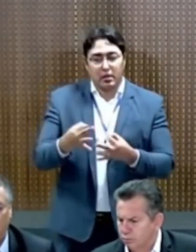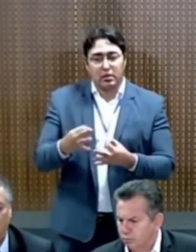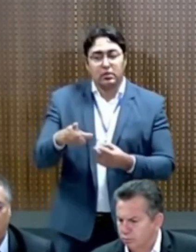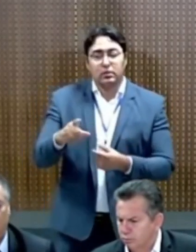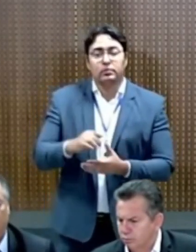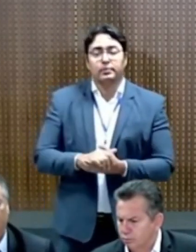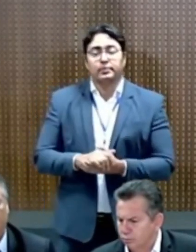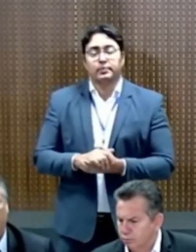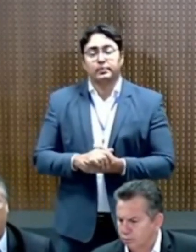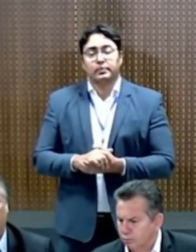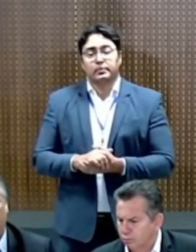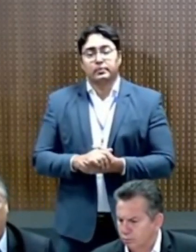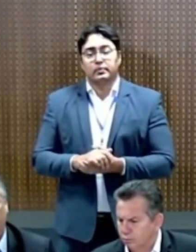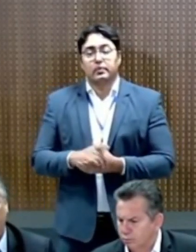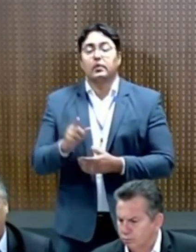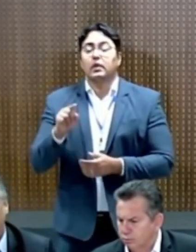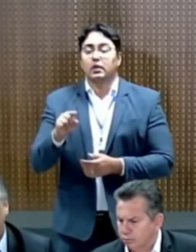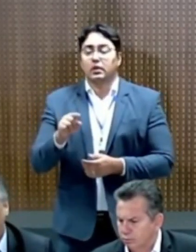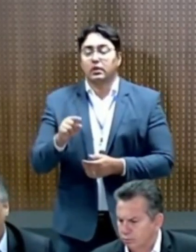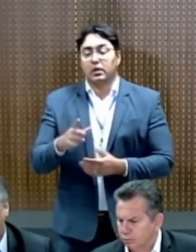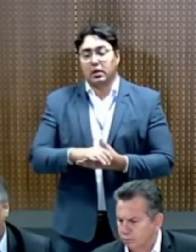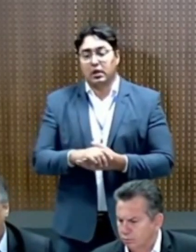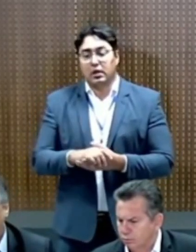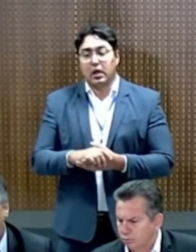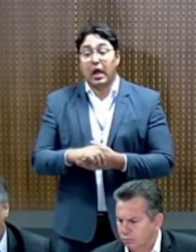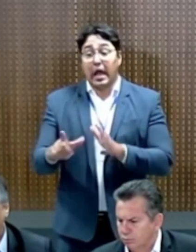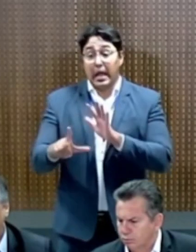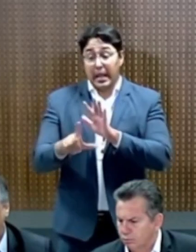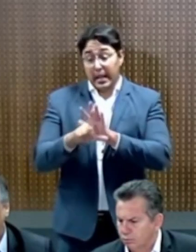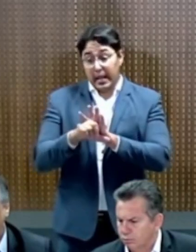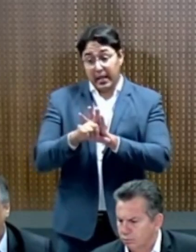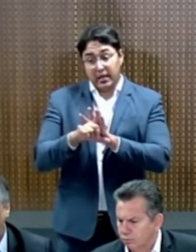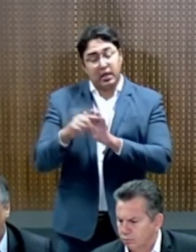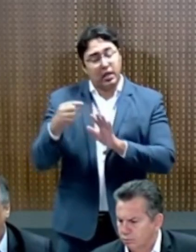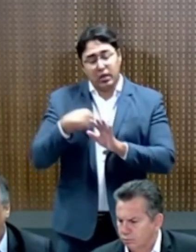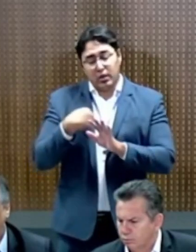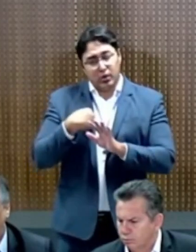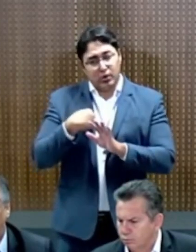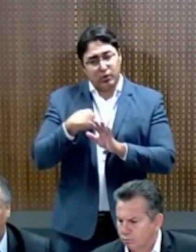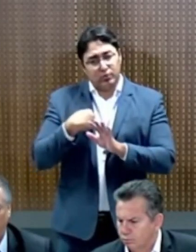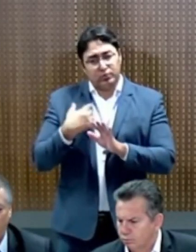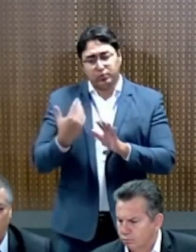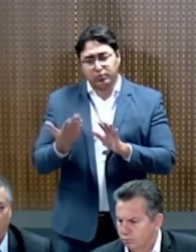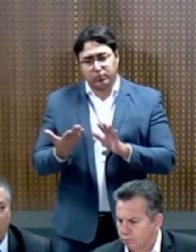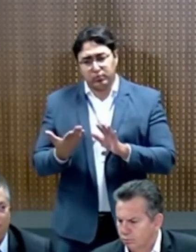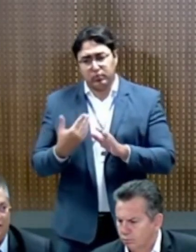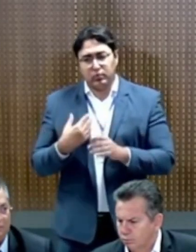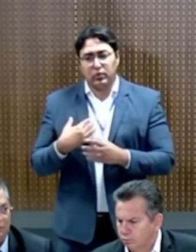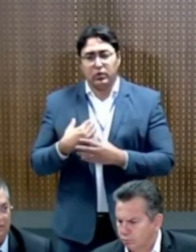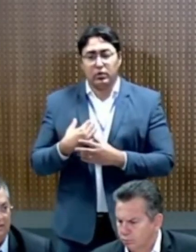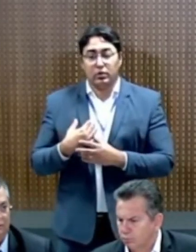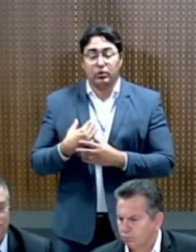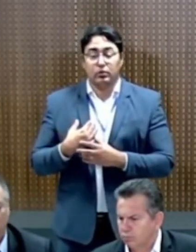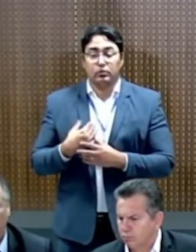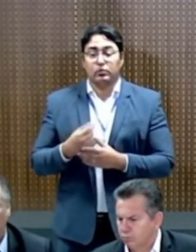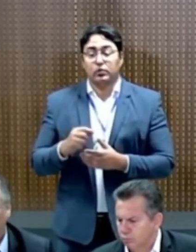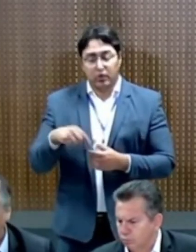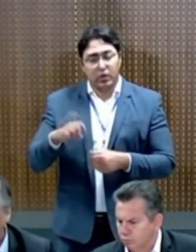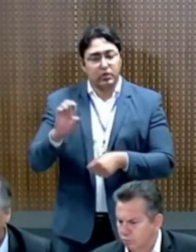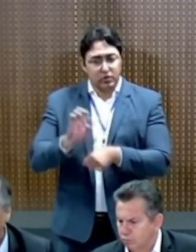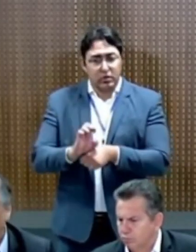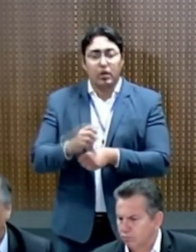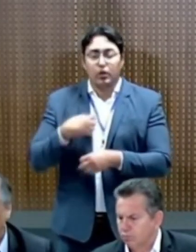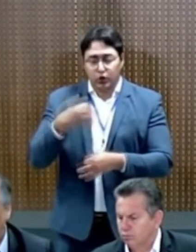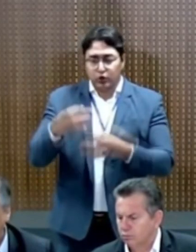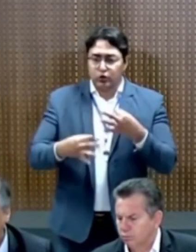decréscimo eh em relação à legislação eu a passei pelos três poderes do Estado fui